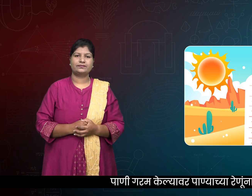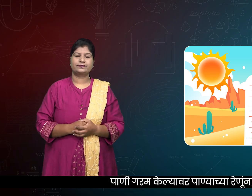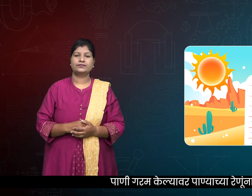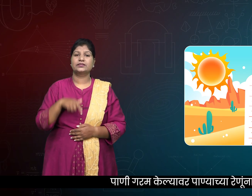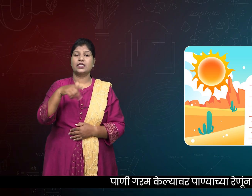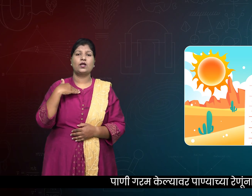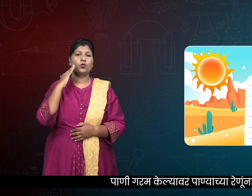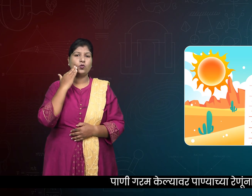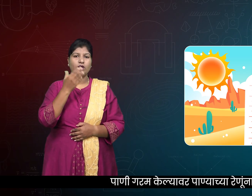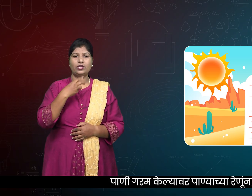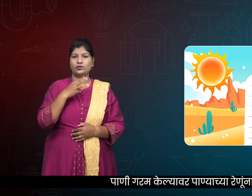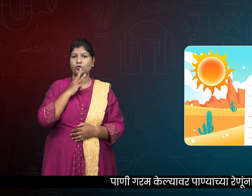पाणी गरम केल्यावर पाण्याच्या रेणूंना